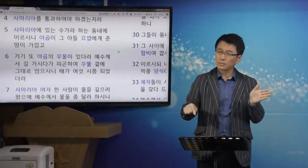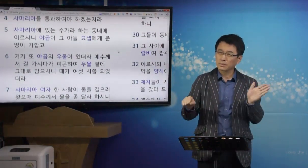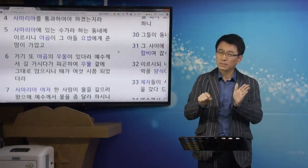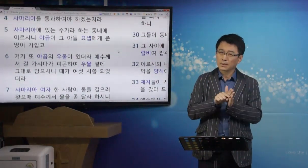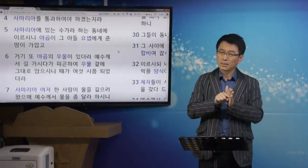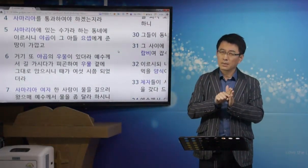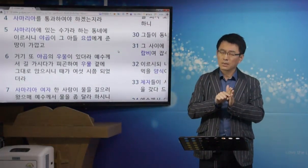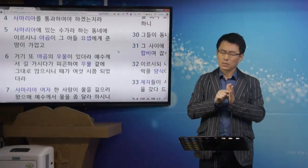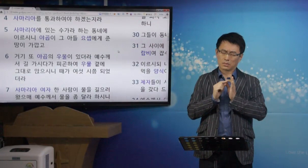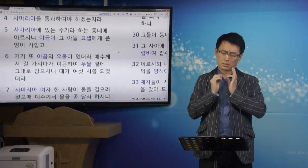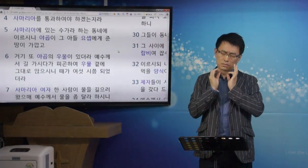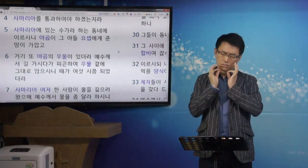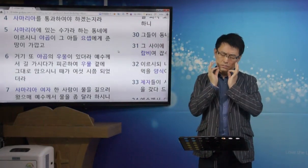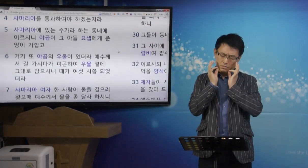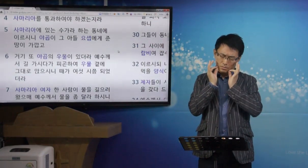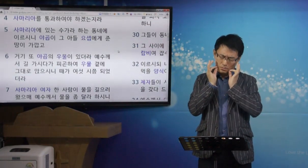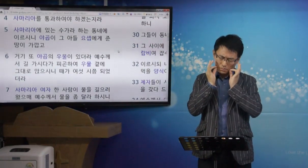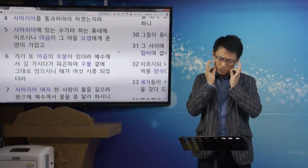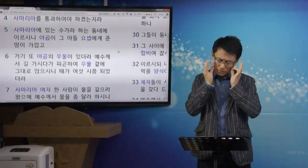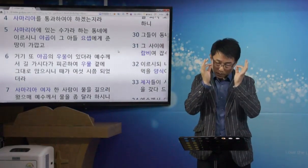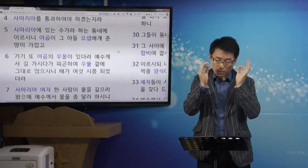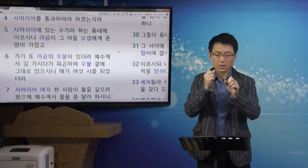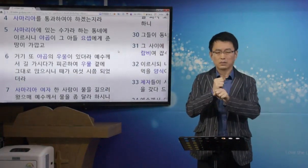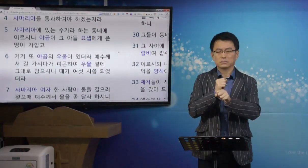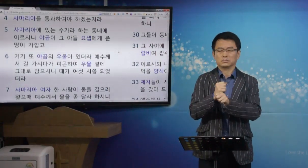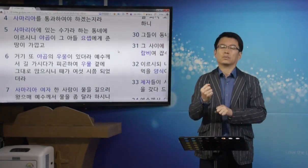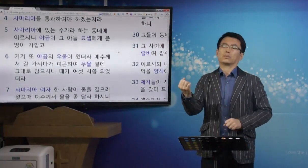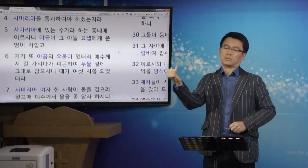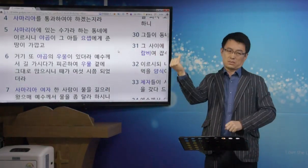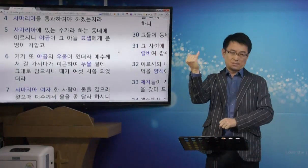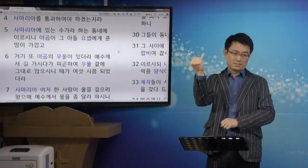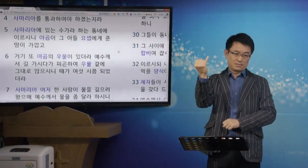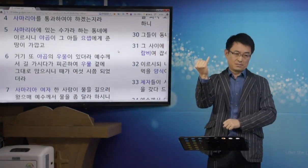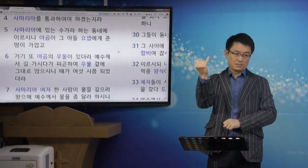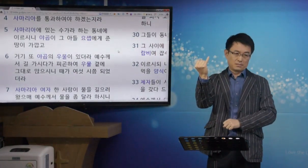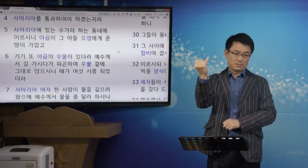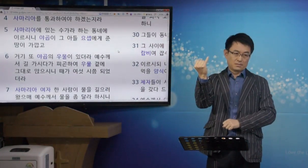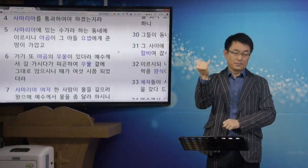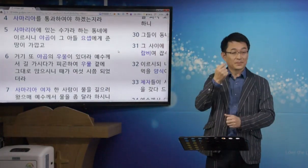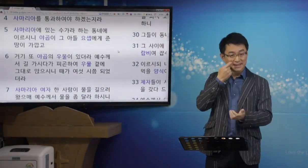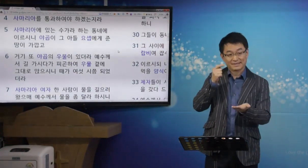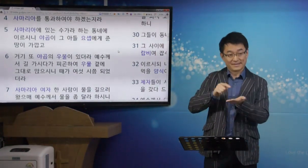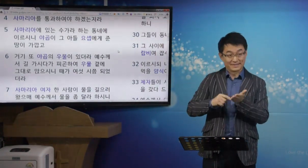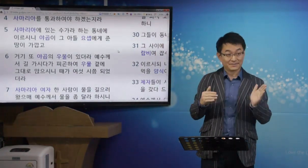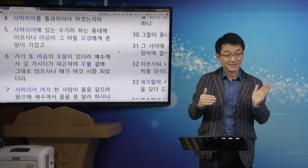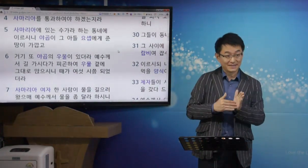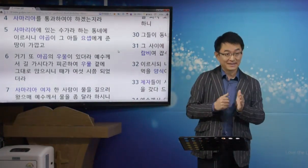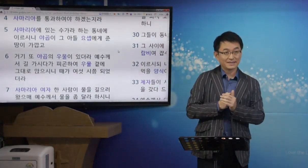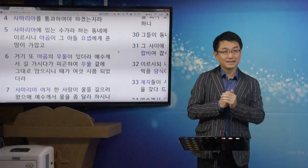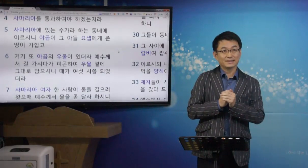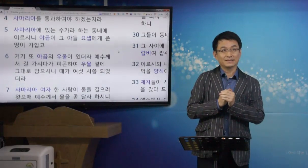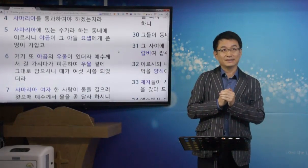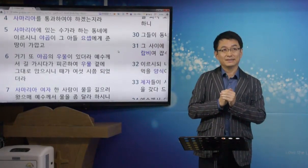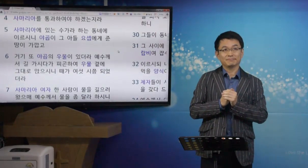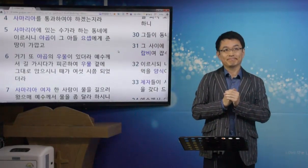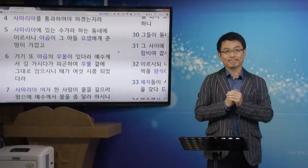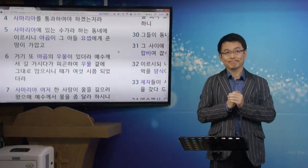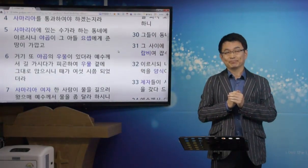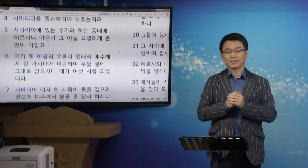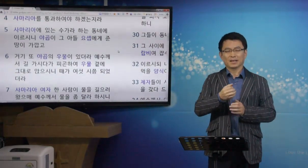예배기 드리기 위해서 간절히 소망하는 여인이었습니다. 라는 것을 말씀을 통해서